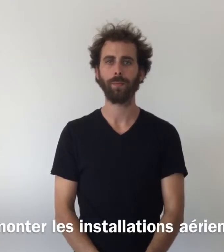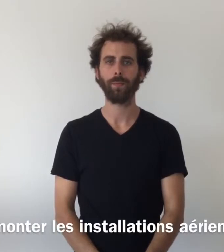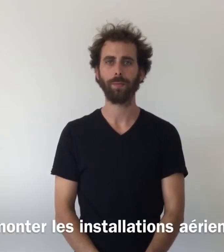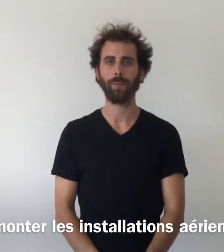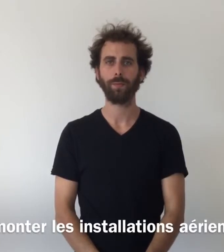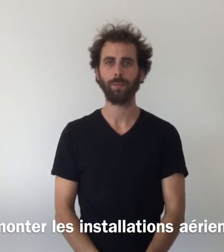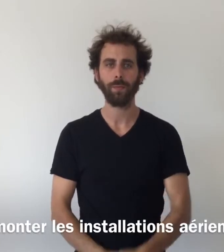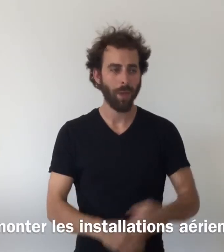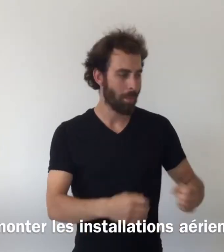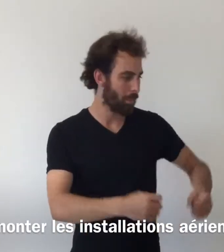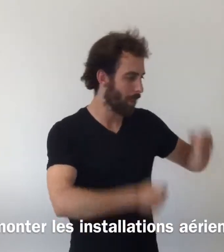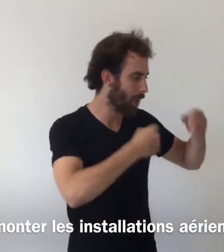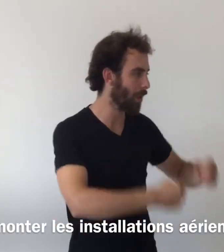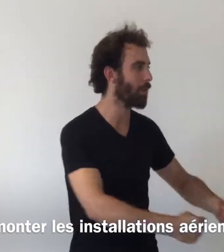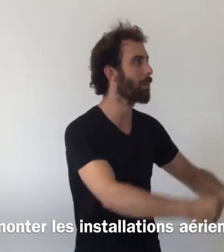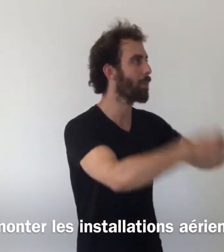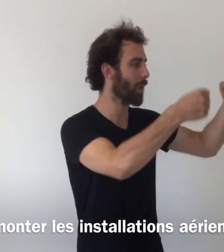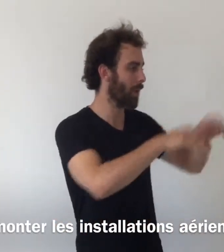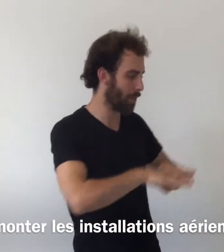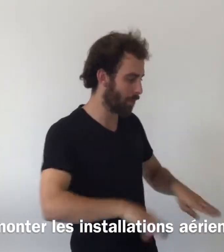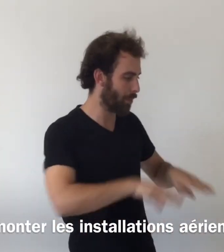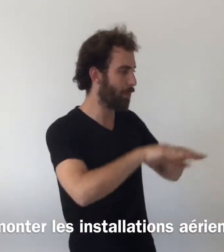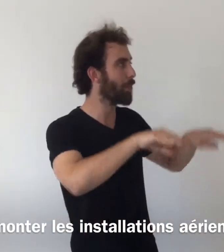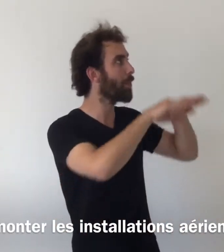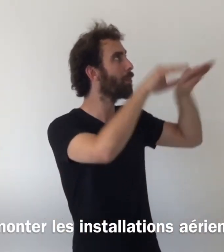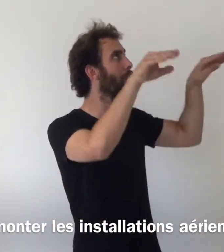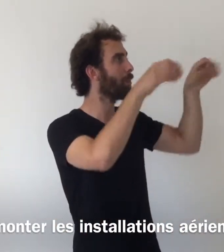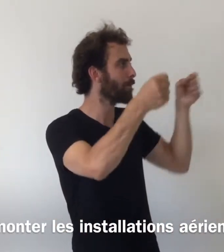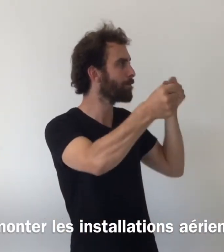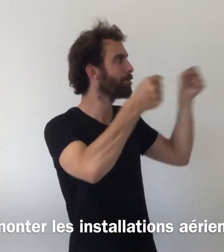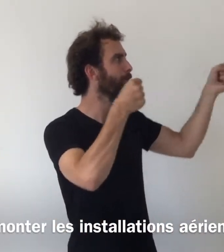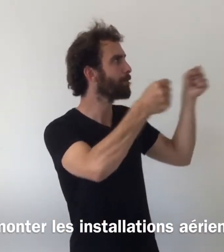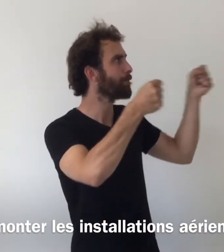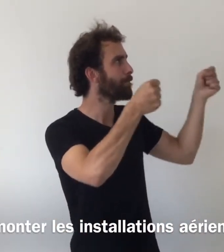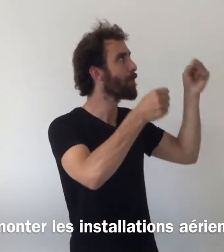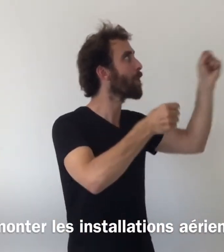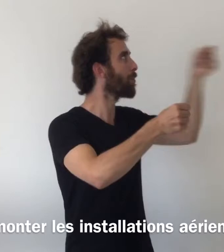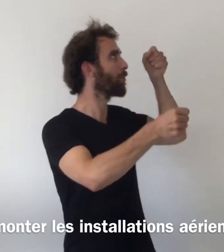Démonter les installations aériennes de type échafaudage.